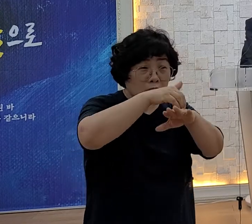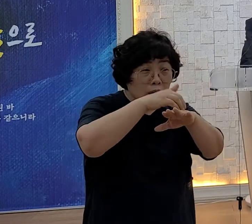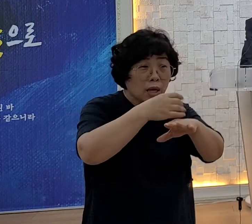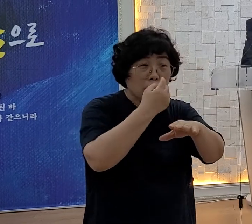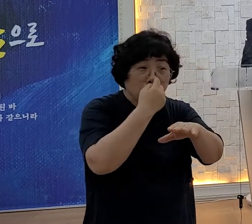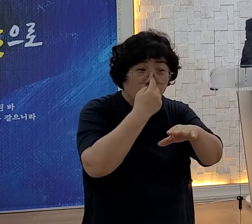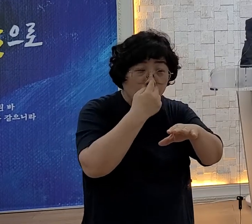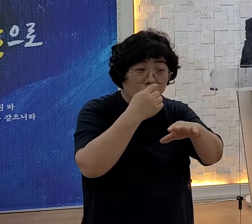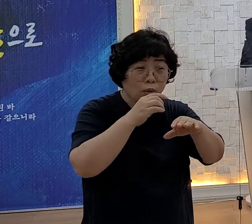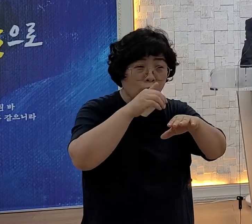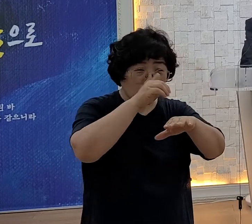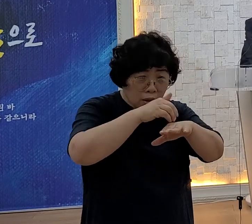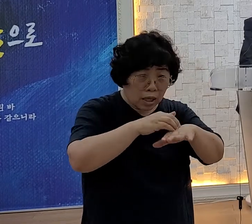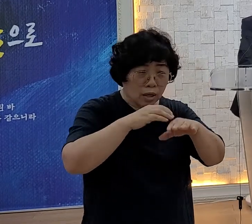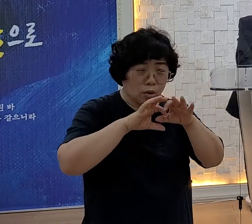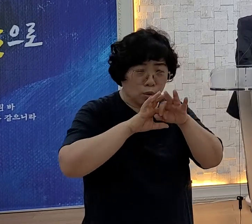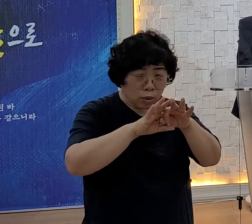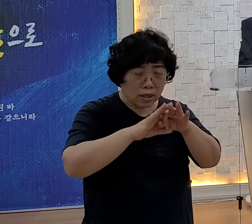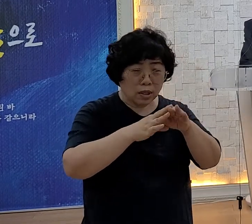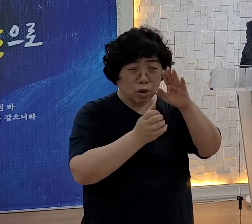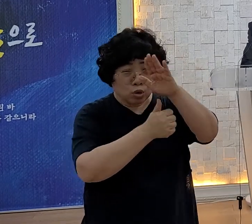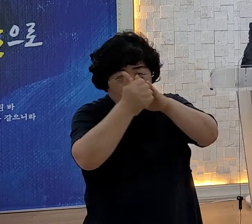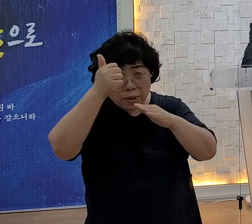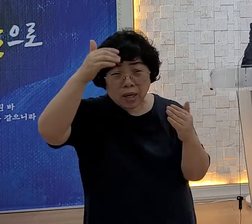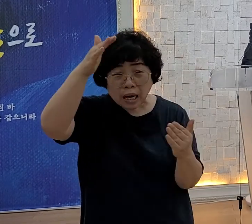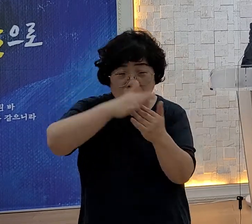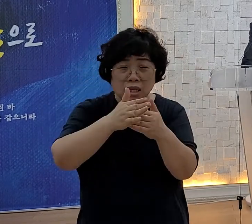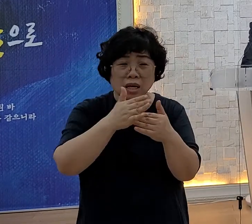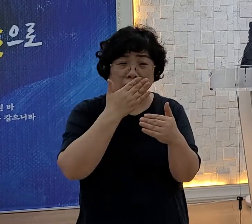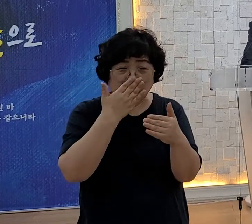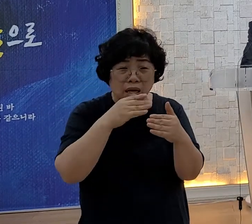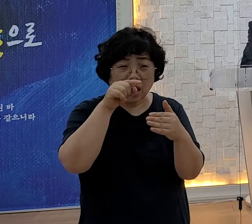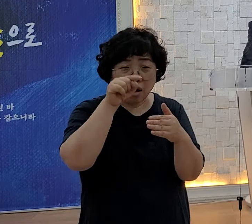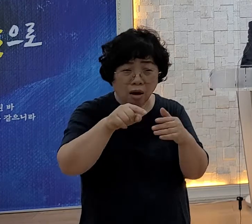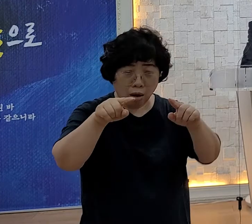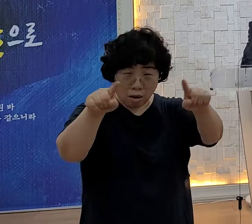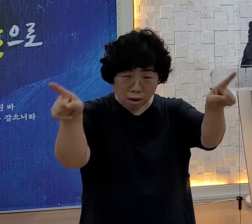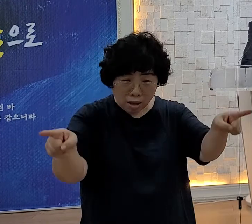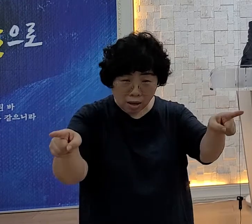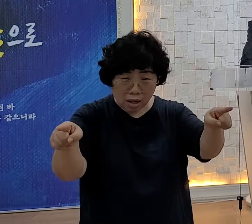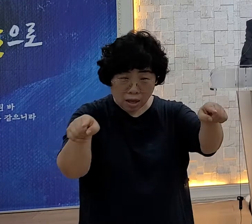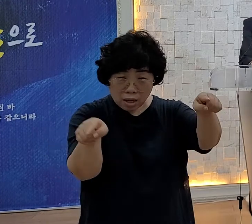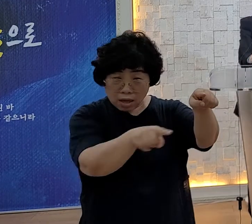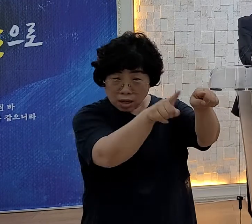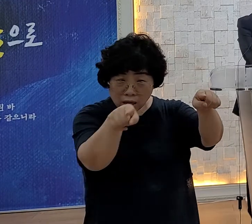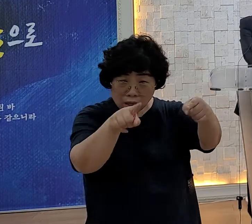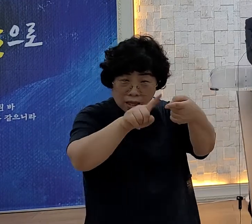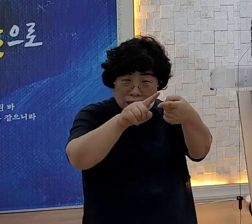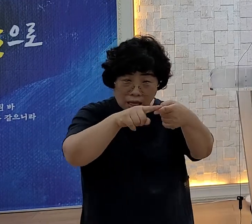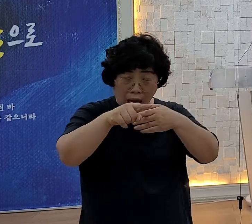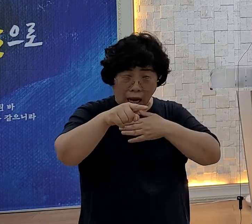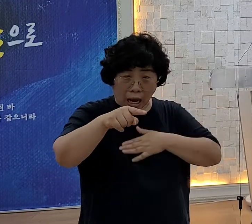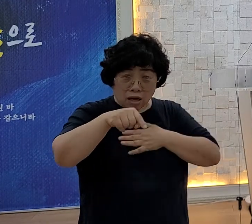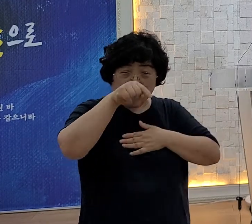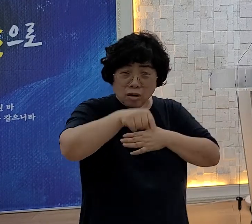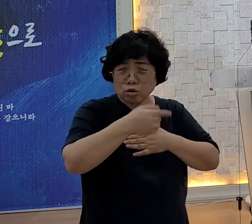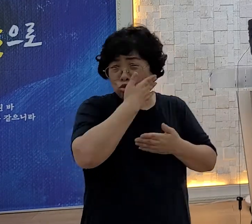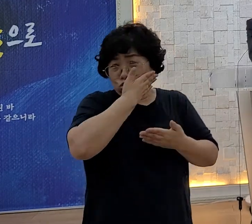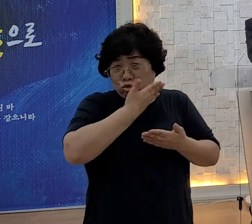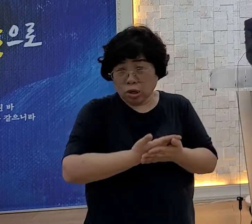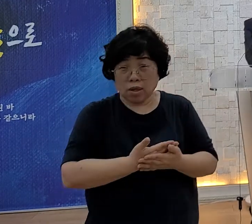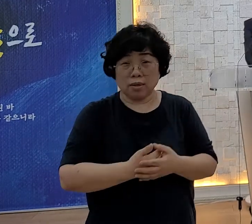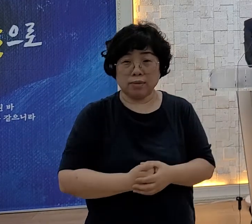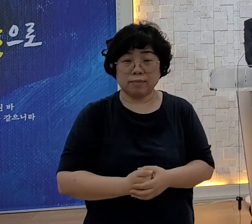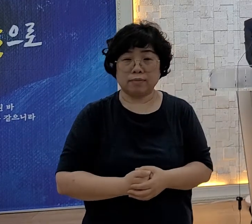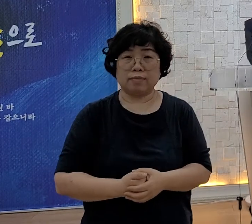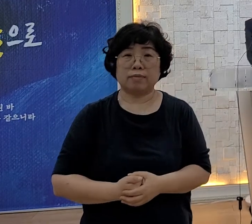알아야 한다라는 거예요. 자, 하나님께서 우리에게 왜 환난을 허락하시는 것입니까? 그 이유는 바로 우리가